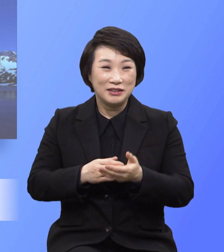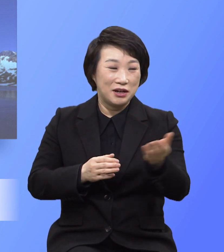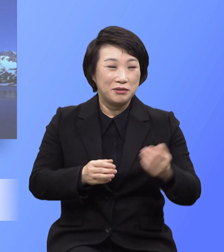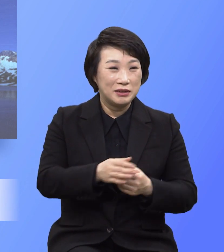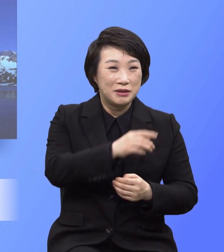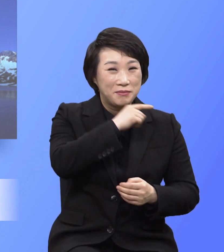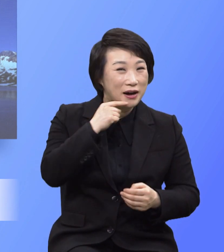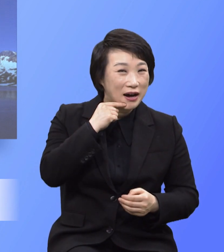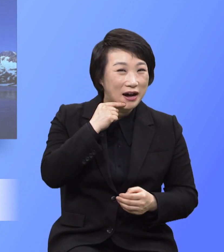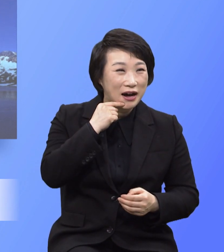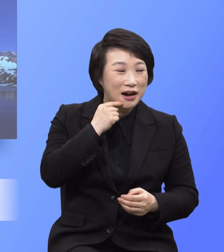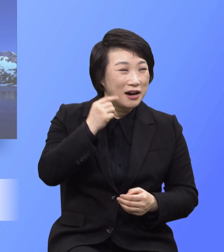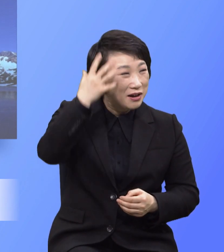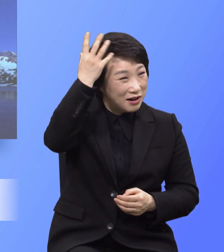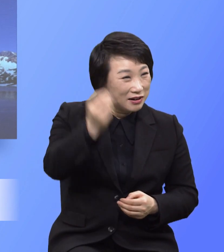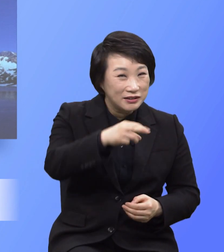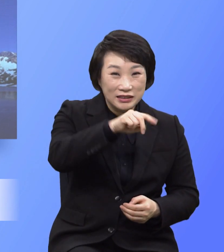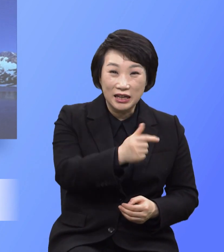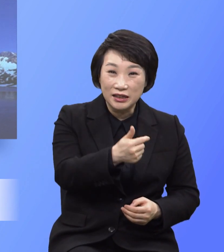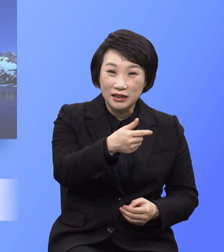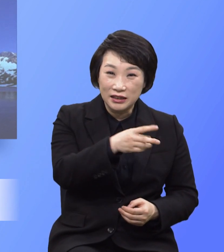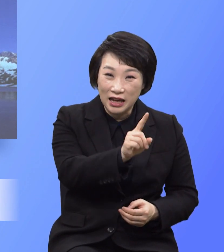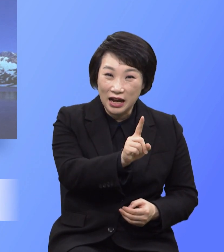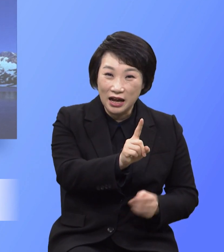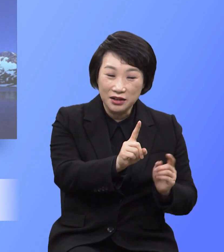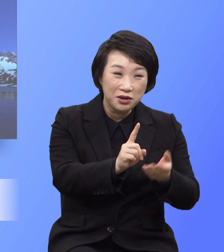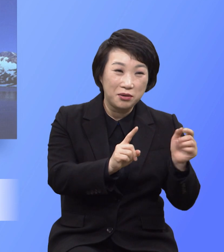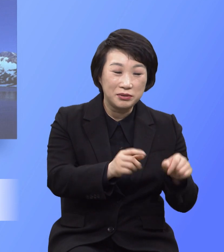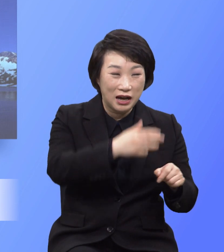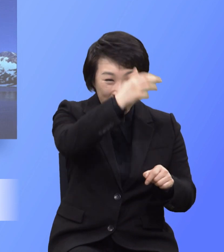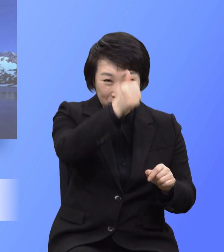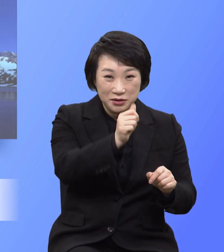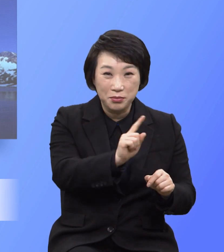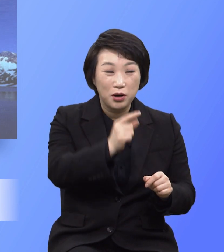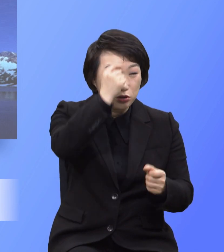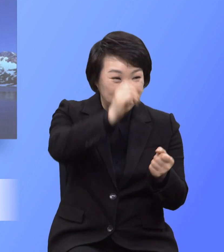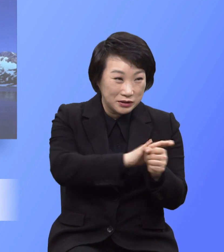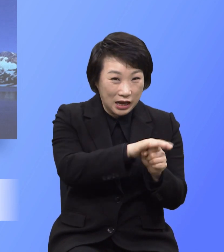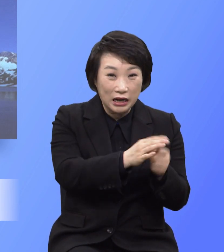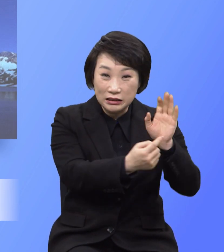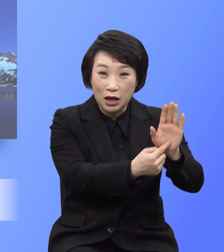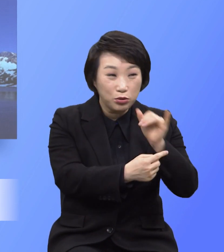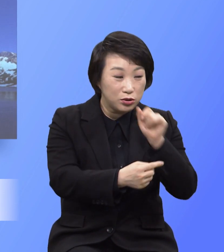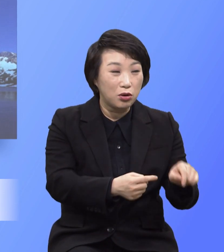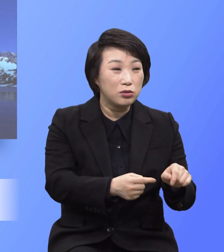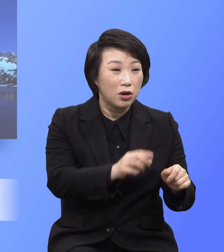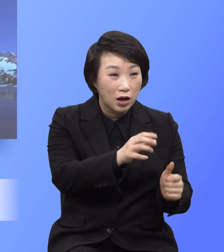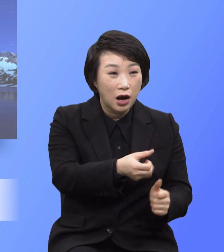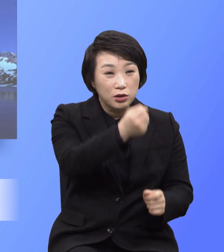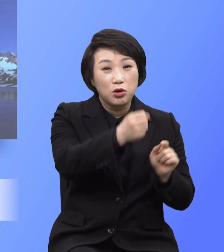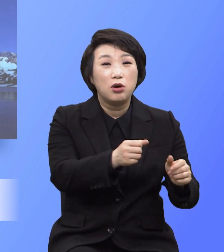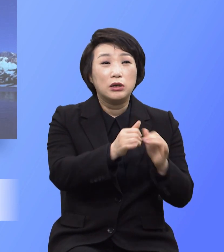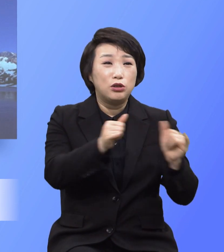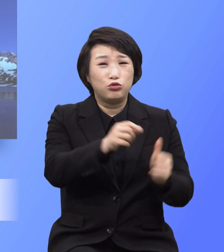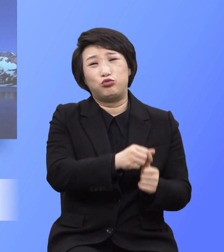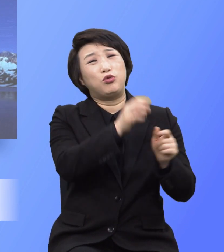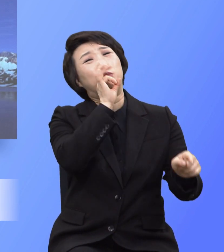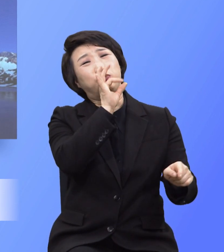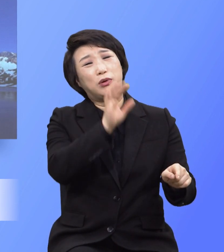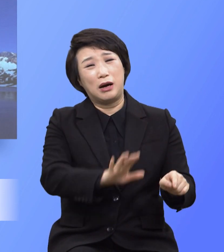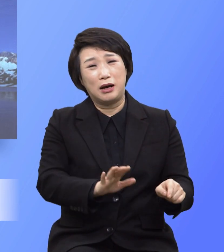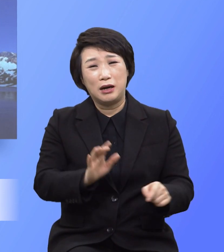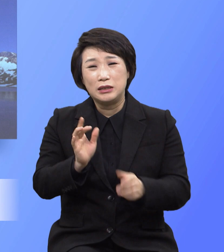산타는 박애주의 사상을 드러내는 것이로되 박애주의로 인류를 구원할 수 없으니